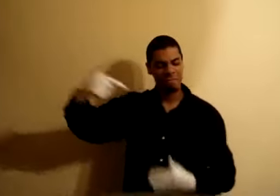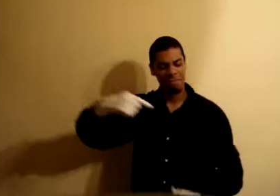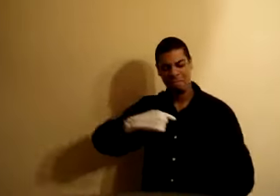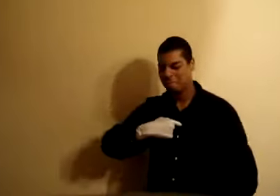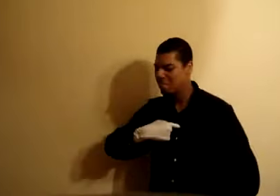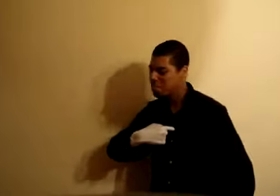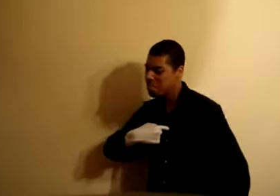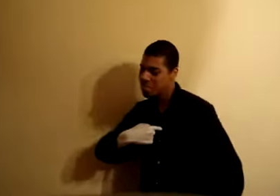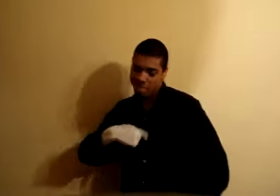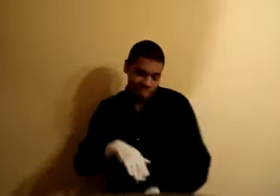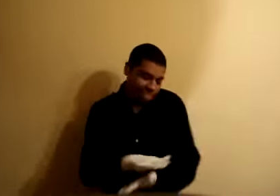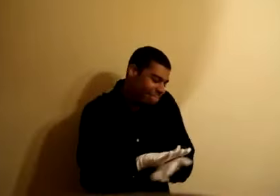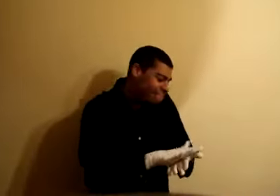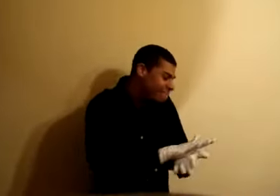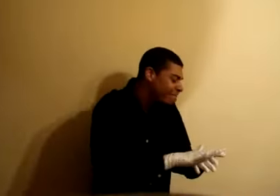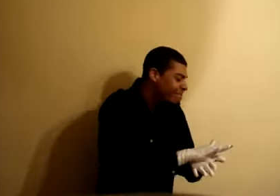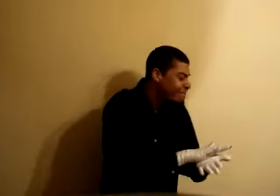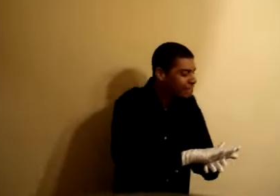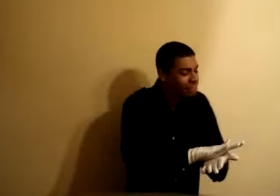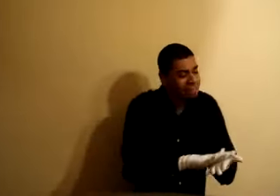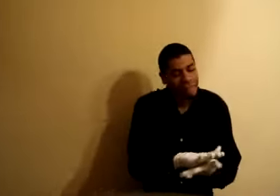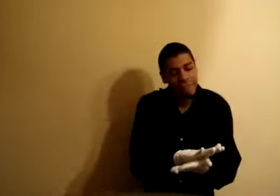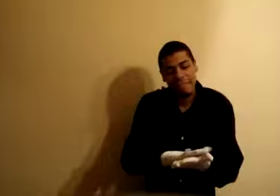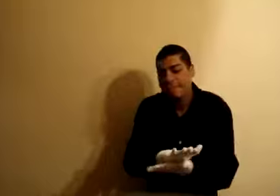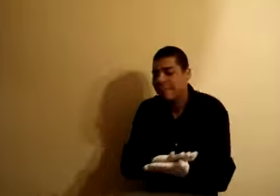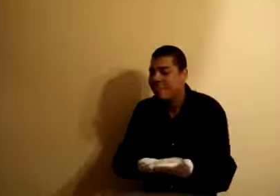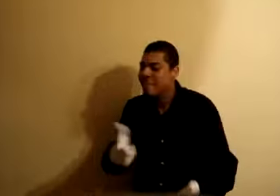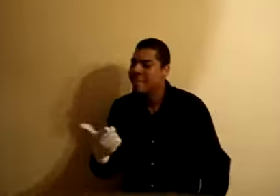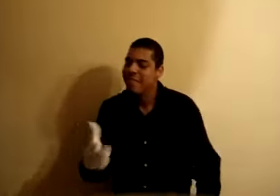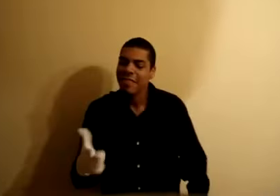eu não sou nada sem